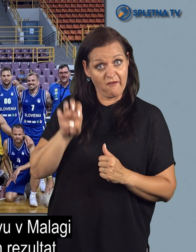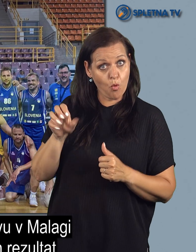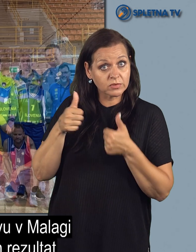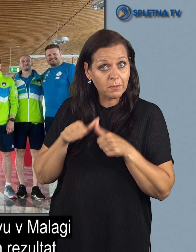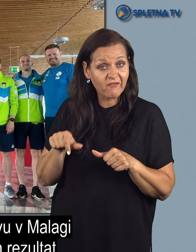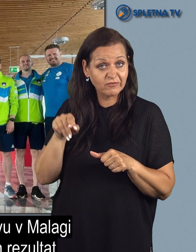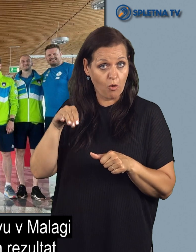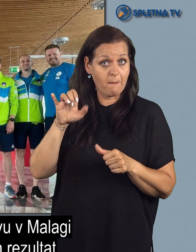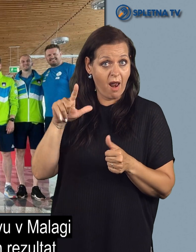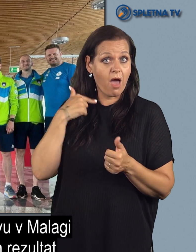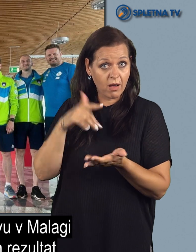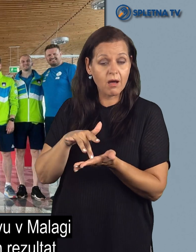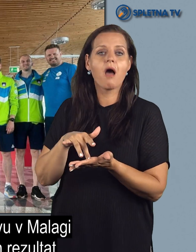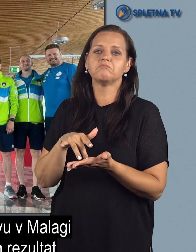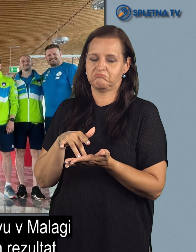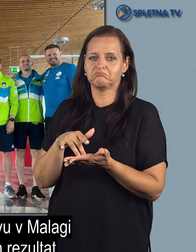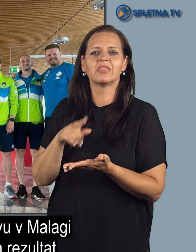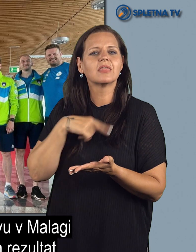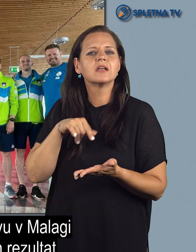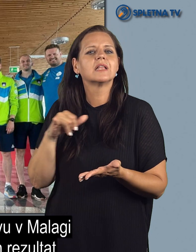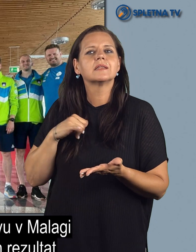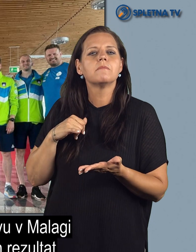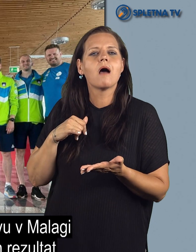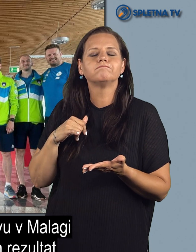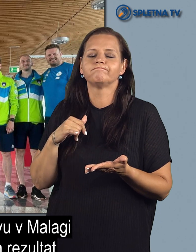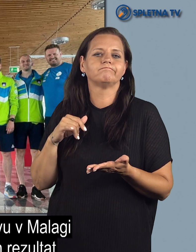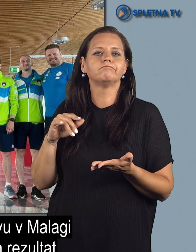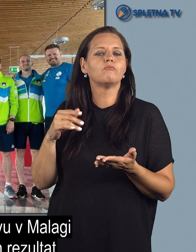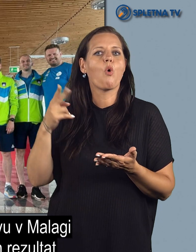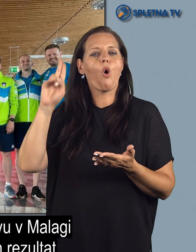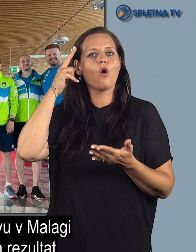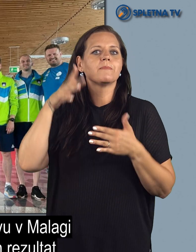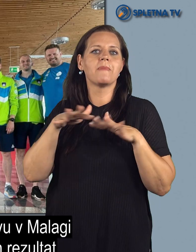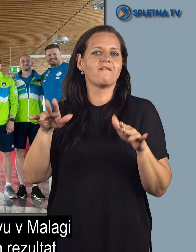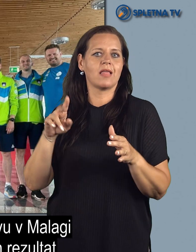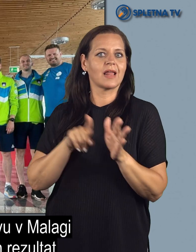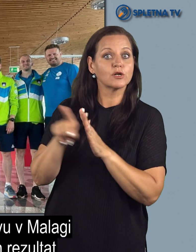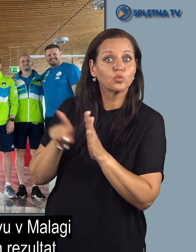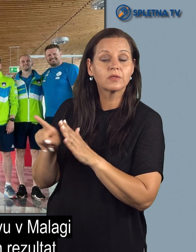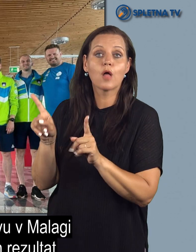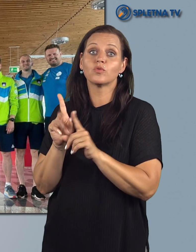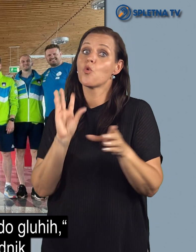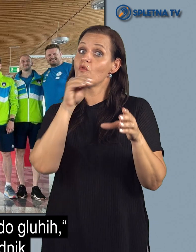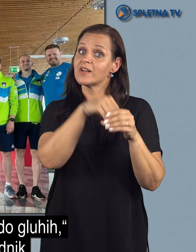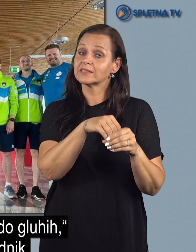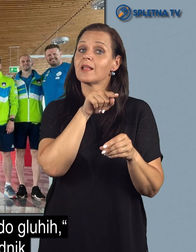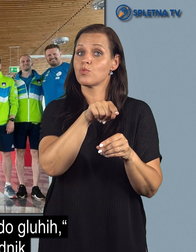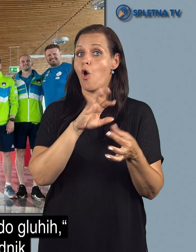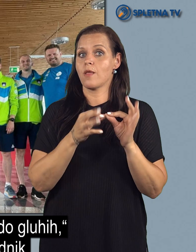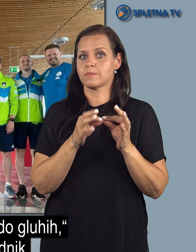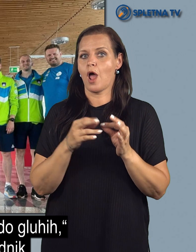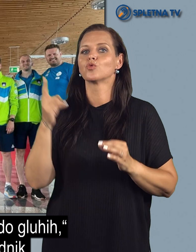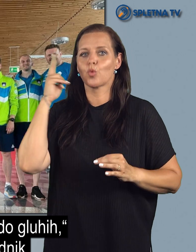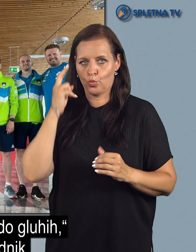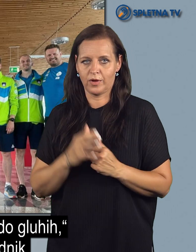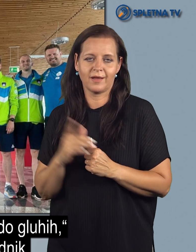Na Evropskem prvenstvu v Malagi nas zanima odmeven rezultat in uvrstitev na olimpijado gluhih, je napovedal Hladnik, ki